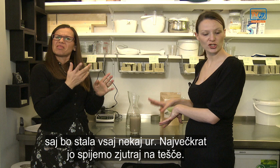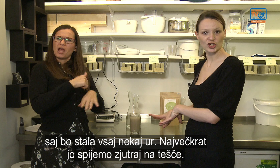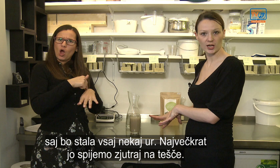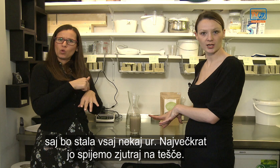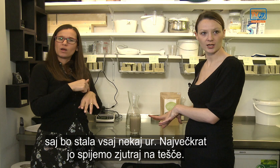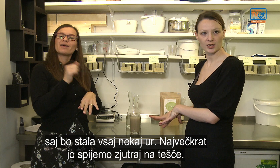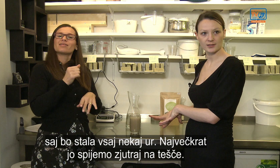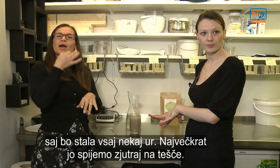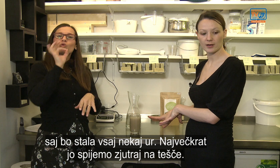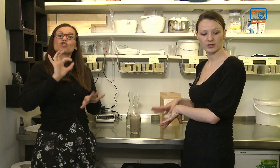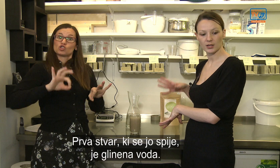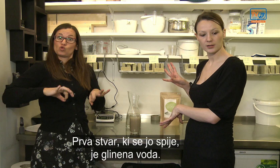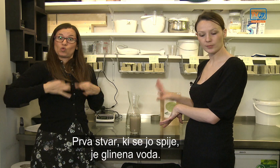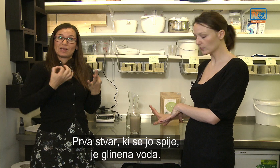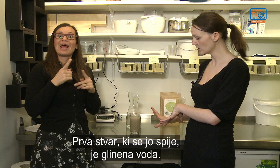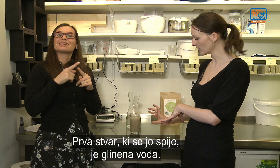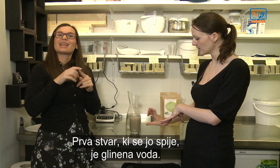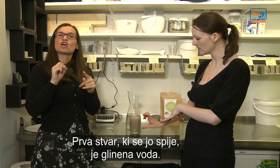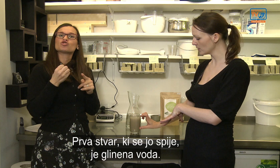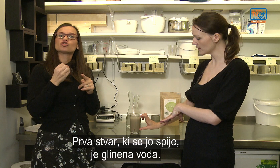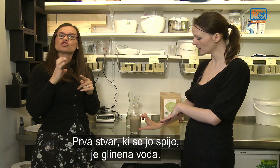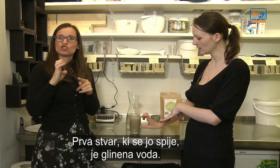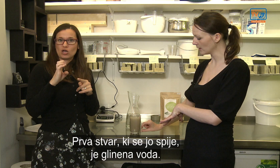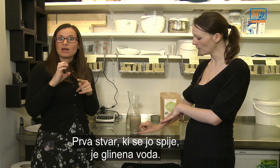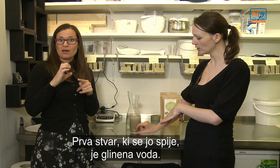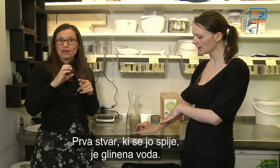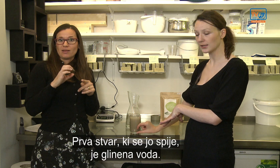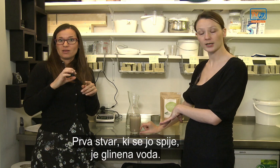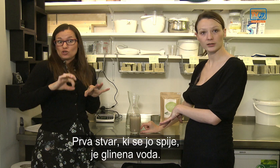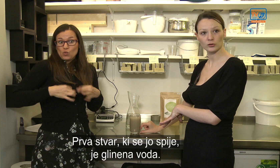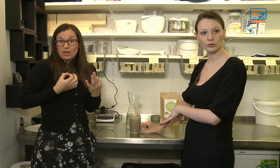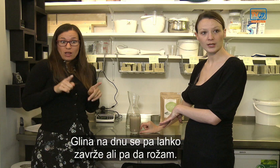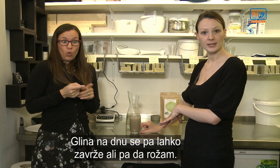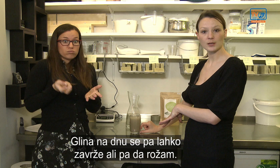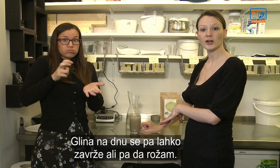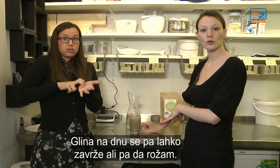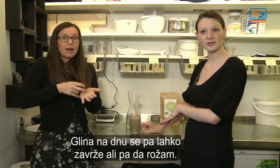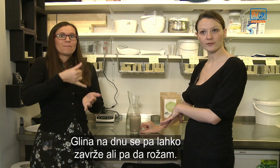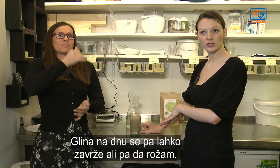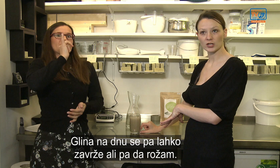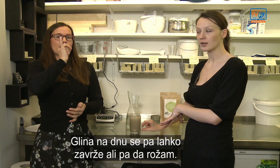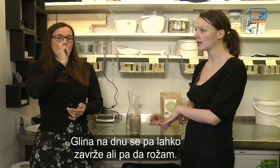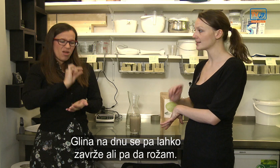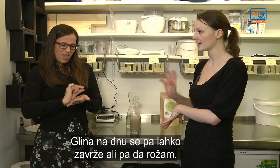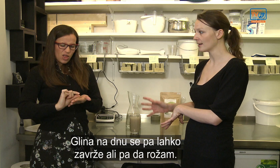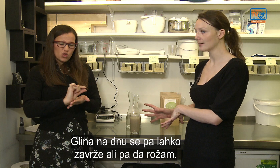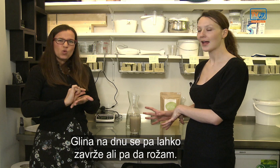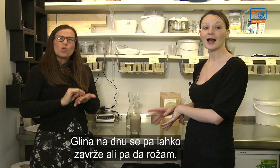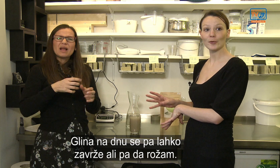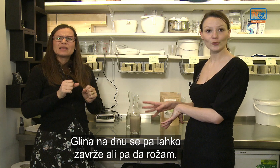natešče. Se pravi, ta prva stvar, ki se spije, se glinena voda, glina na dnu, se pa lahko zavrže ali stran, ali pa k